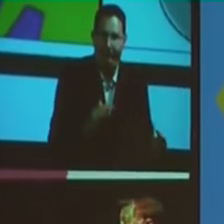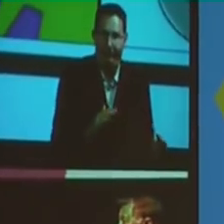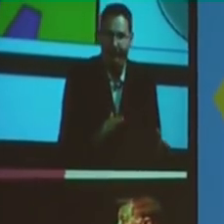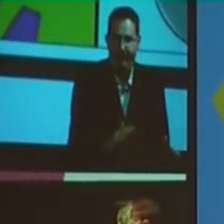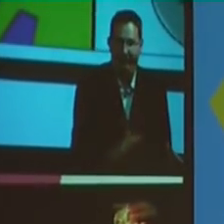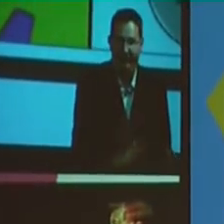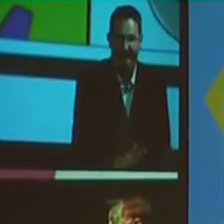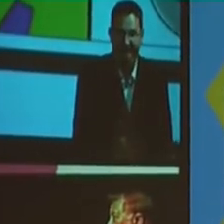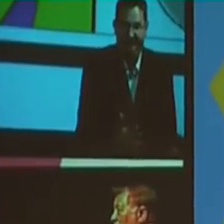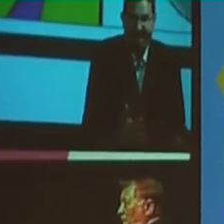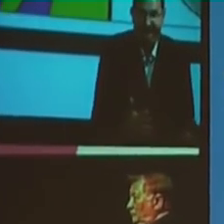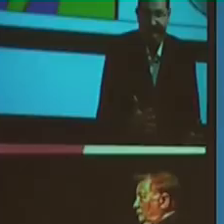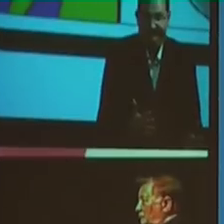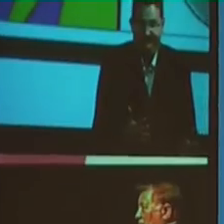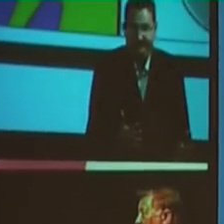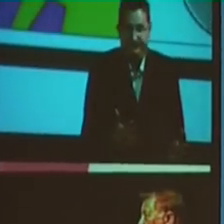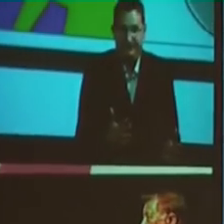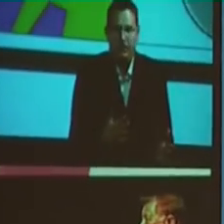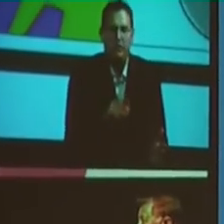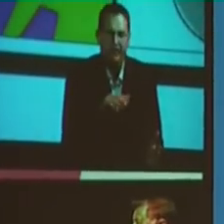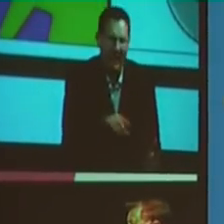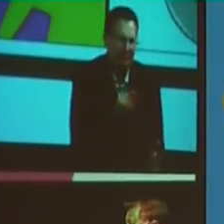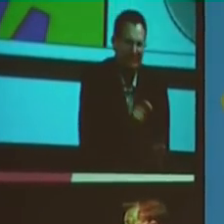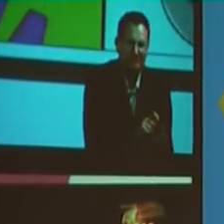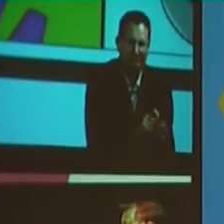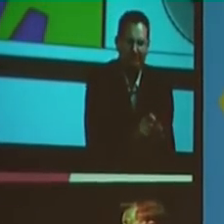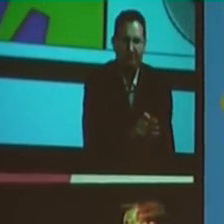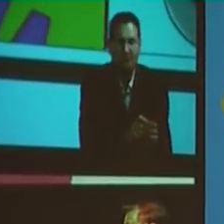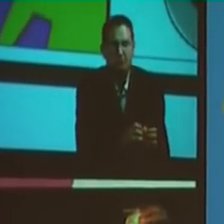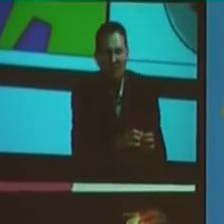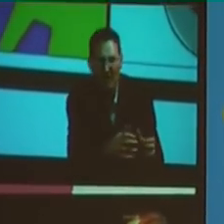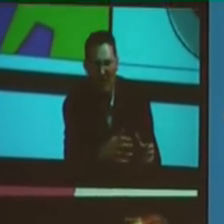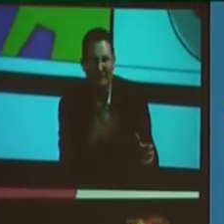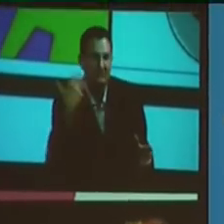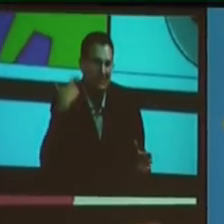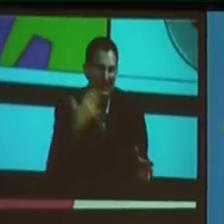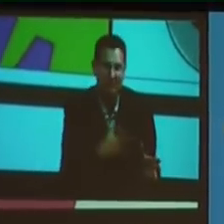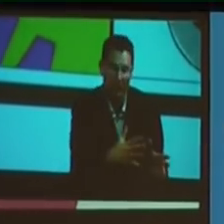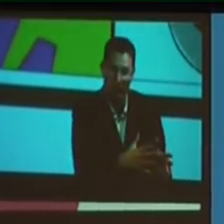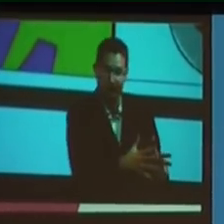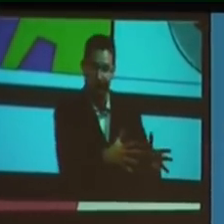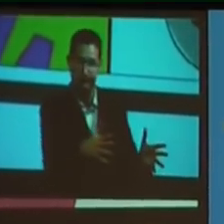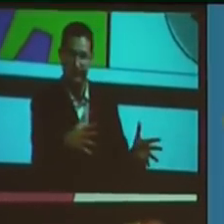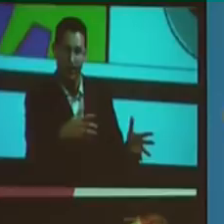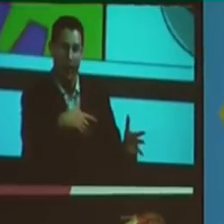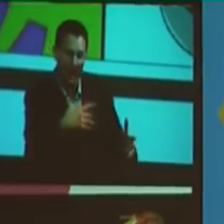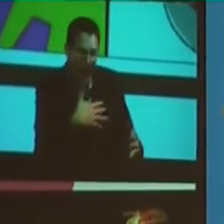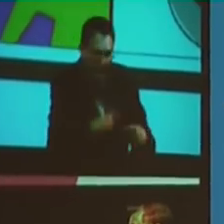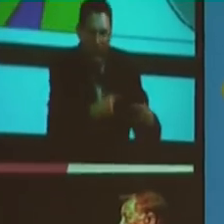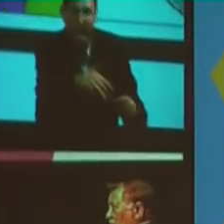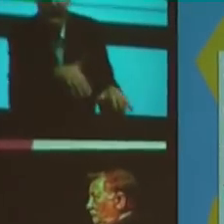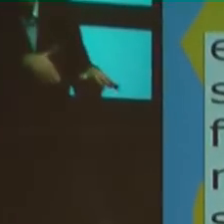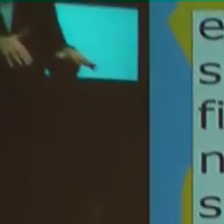irgendetwas sind, schwerhörig, nicht schwerhörig, gehörlos, ohne Gebärdensprachkenntnisse, was auch immer, diese